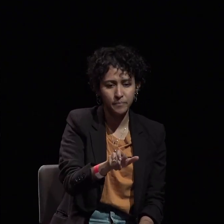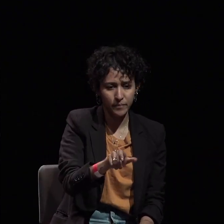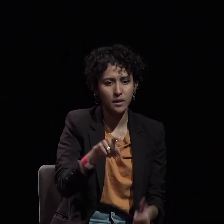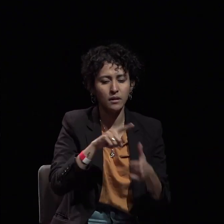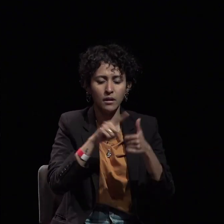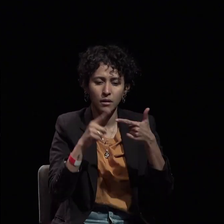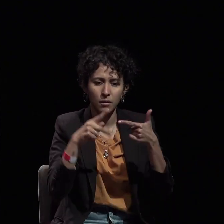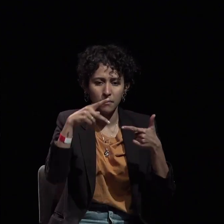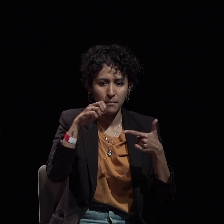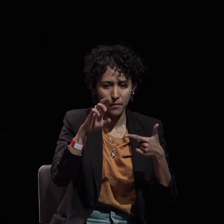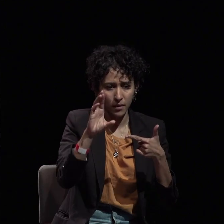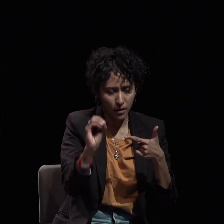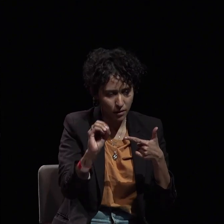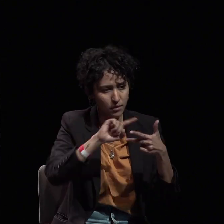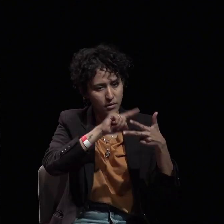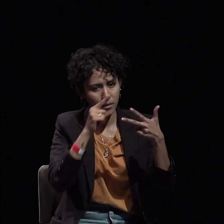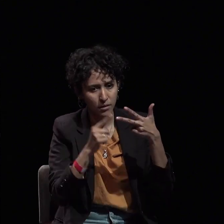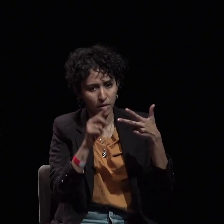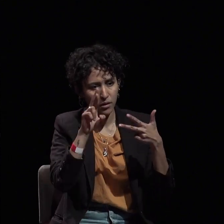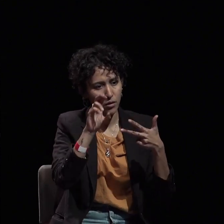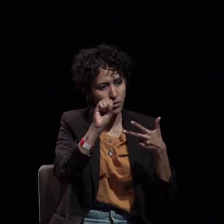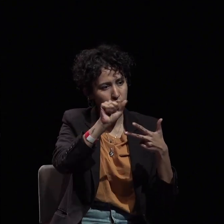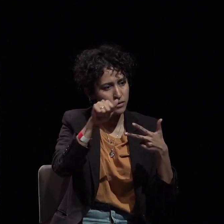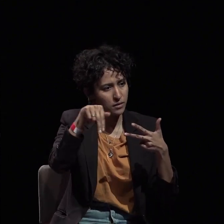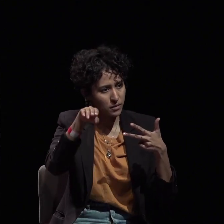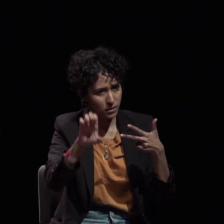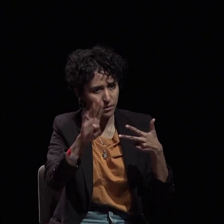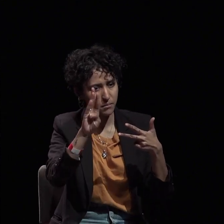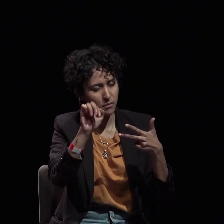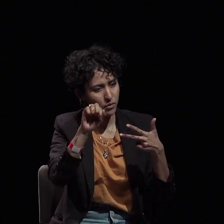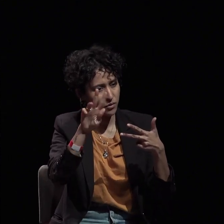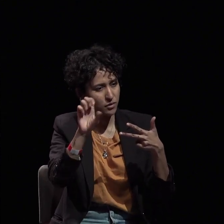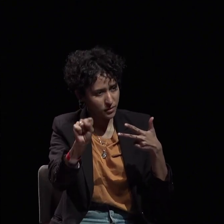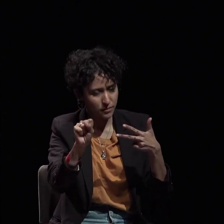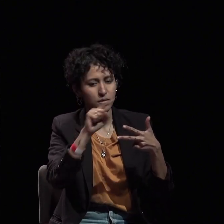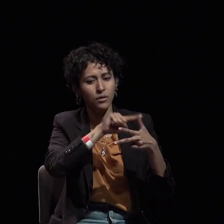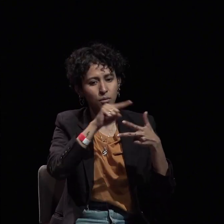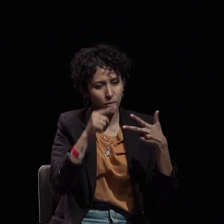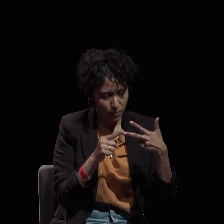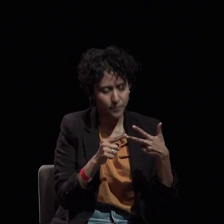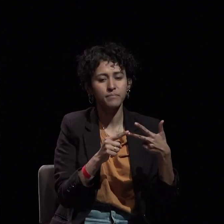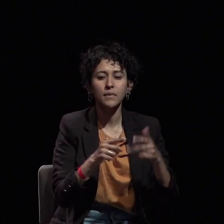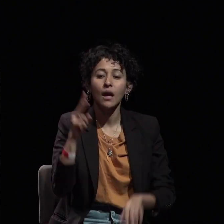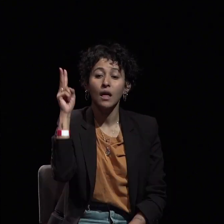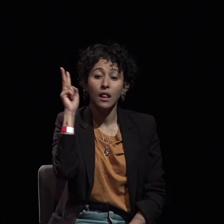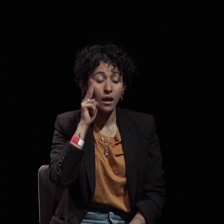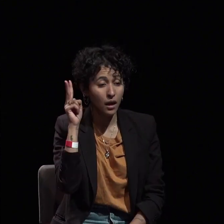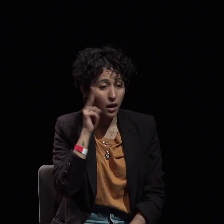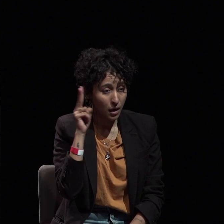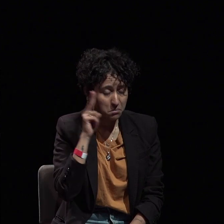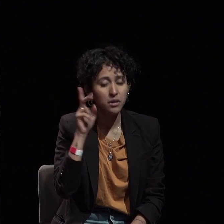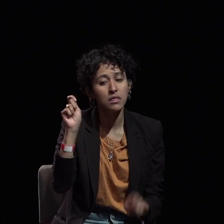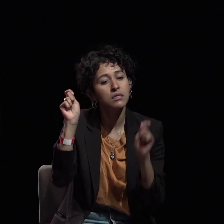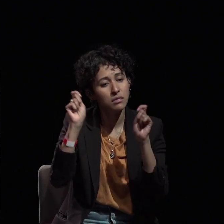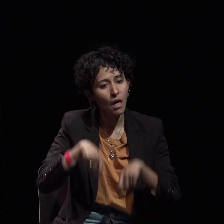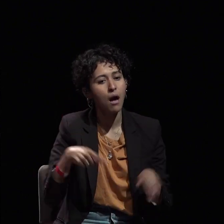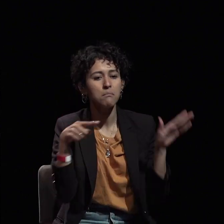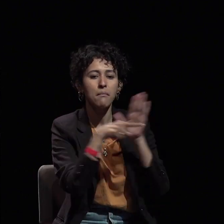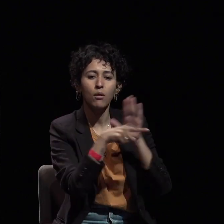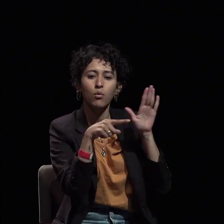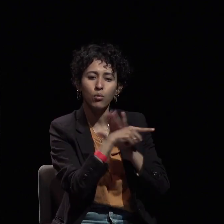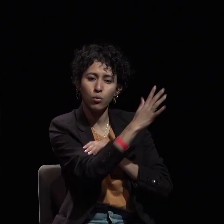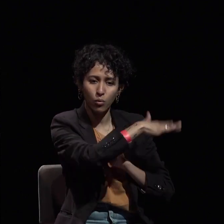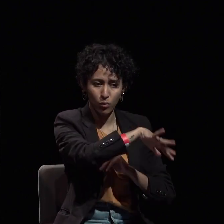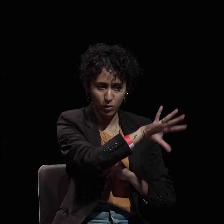Pedro Cesarino e Rosane Borges. Lembro que as perguntas podem ser feitas por escrito,